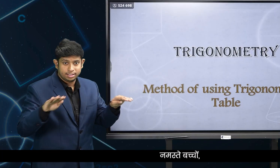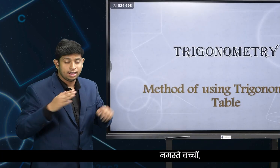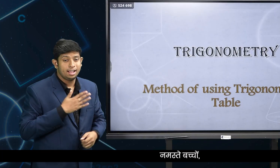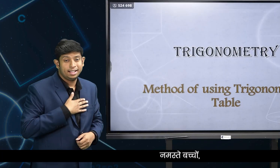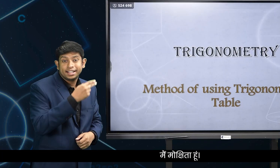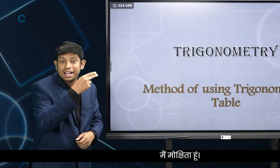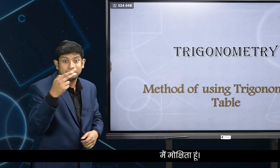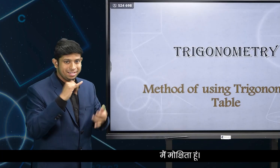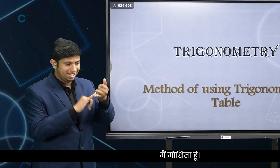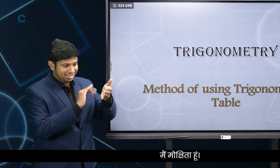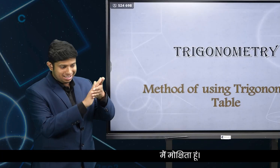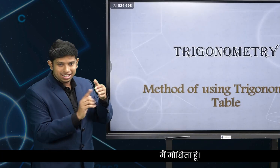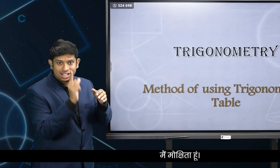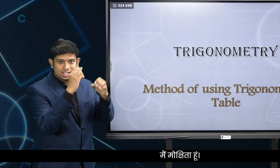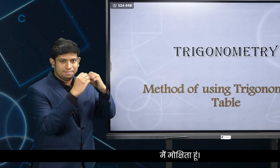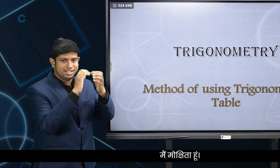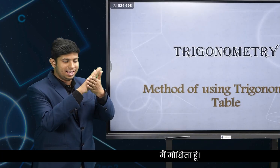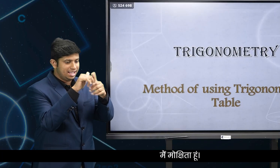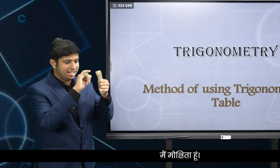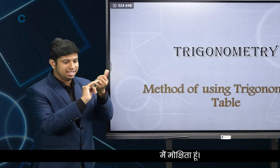बच्चों, मैं मोक्षिता हूँ।